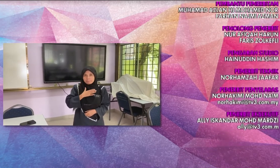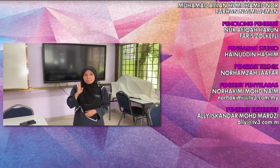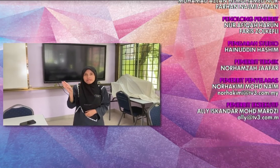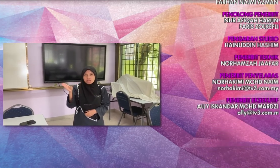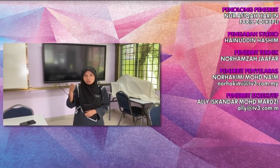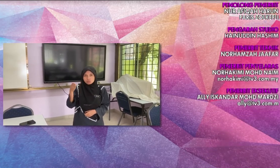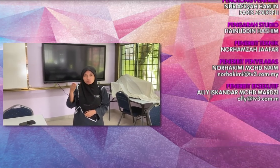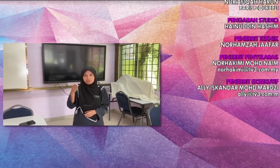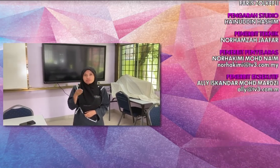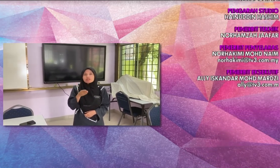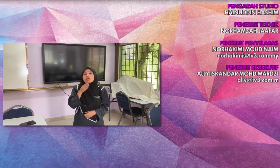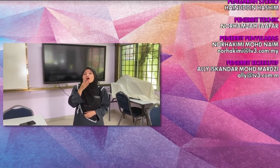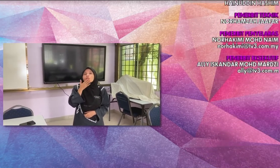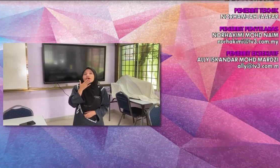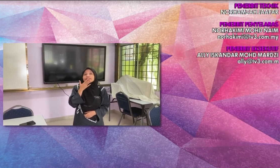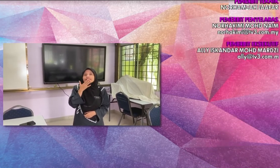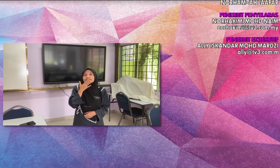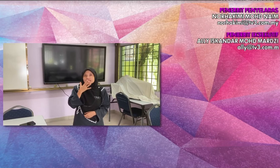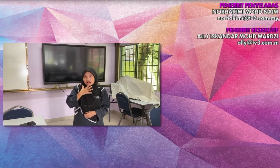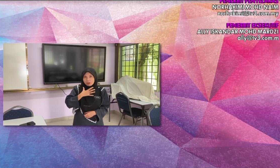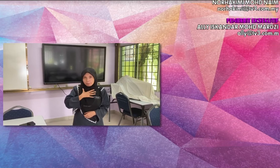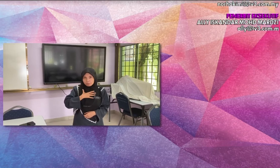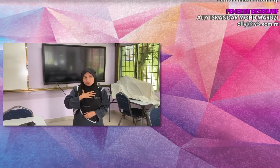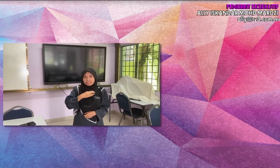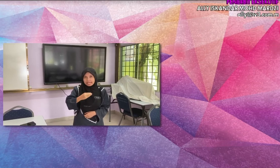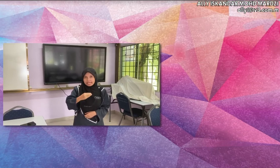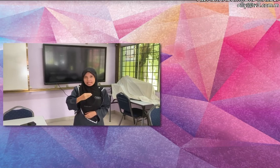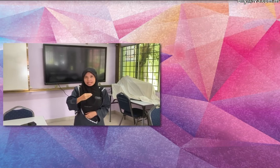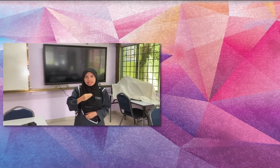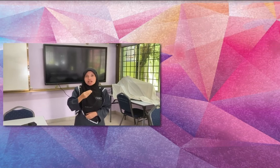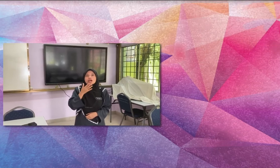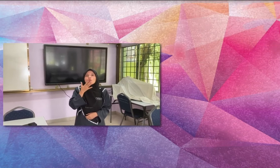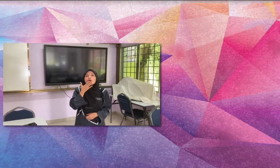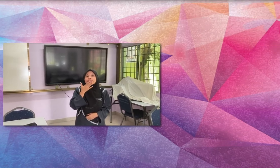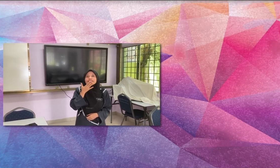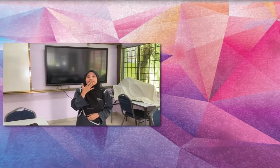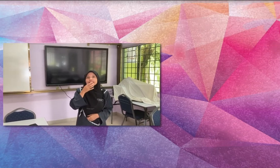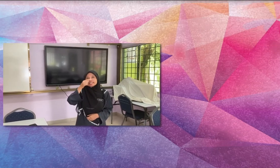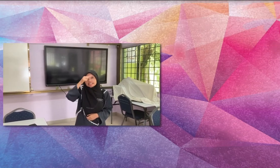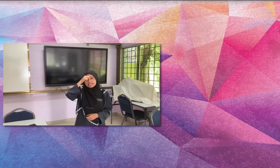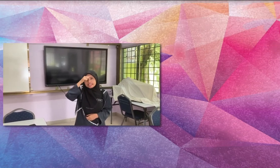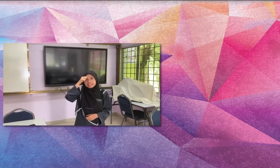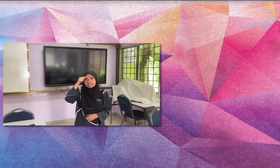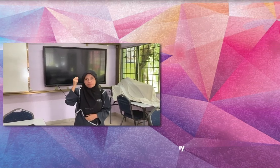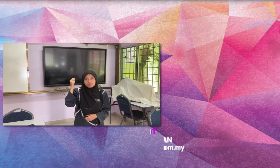biru Warna putih warna hitam